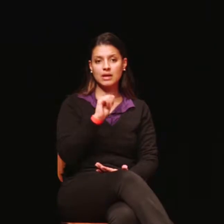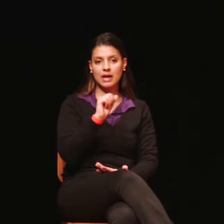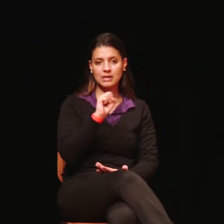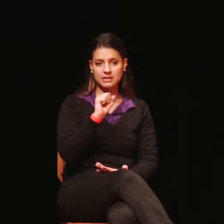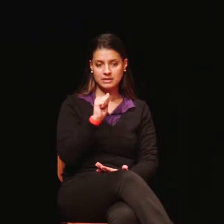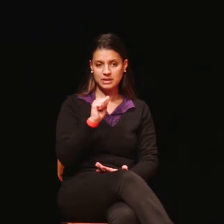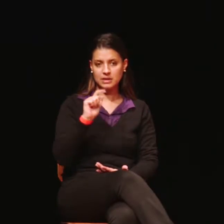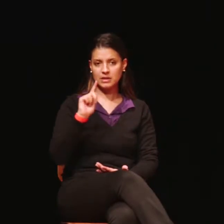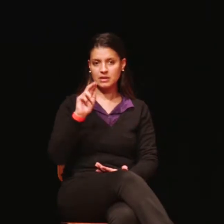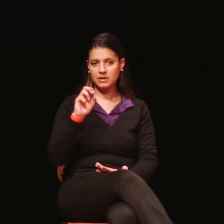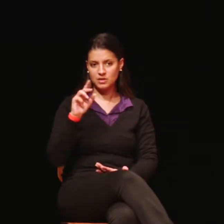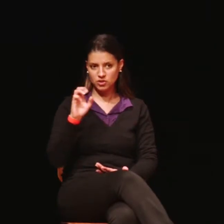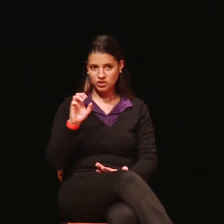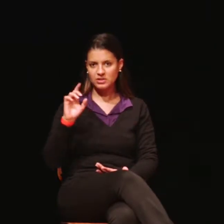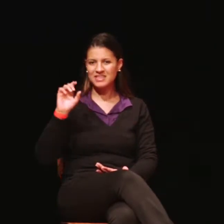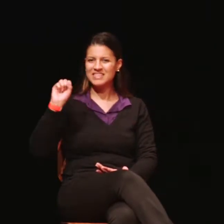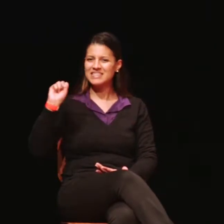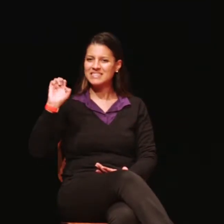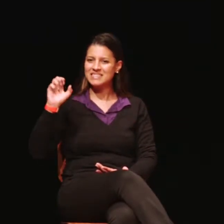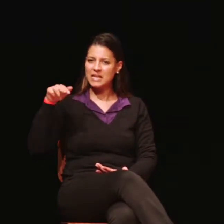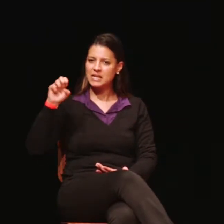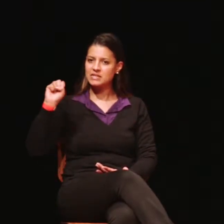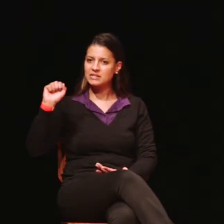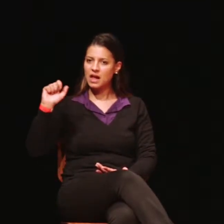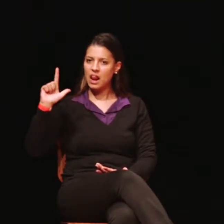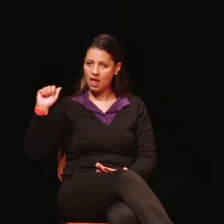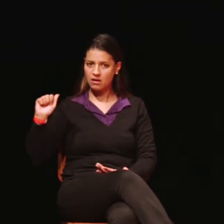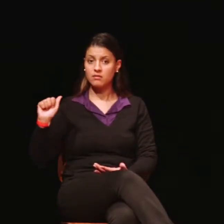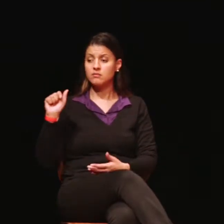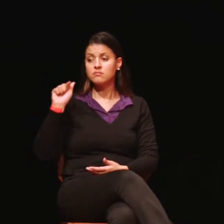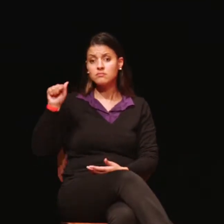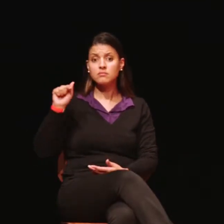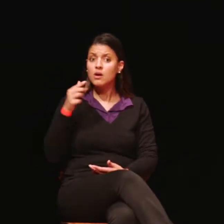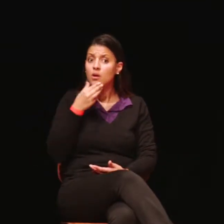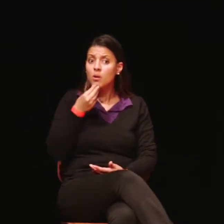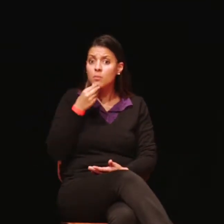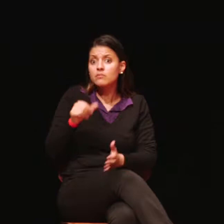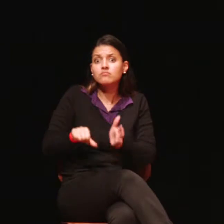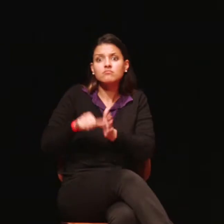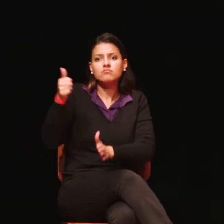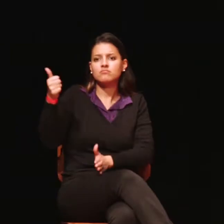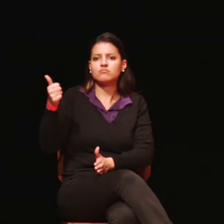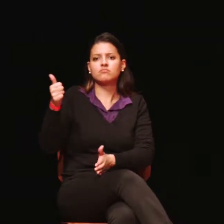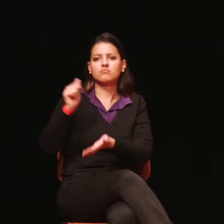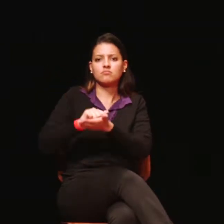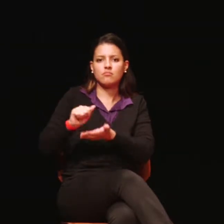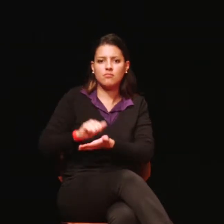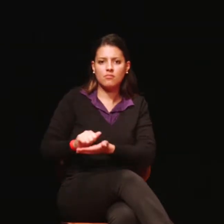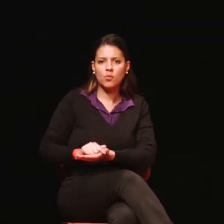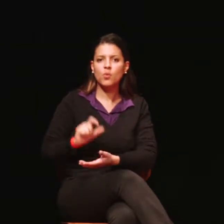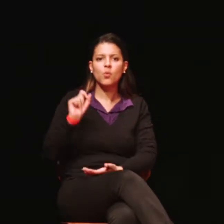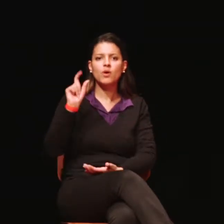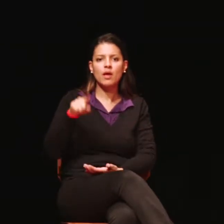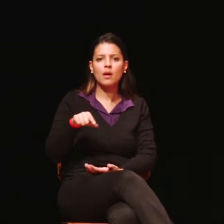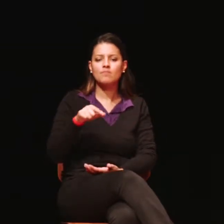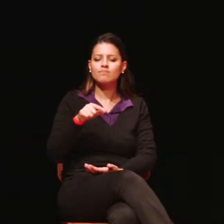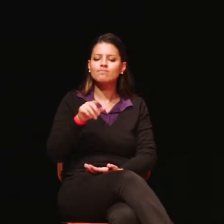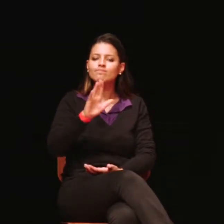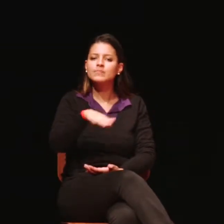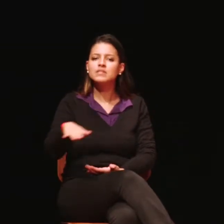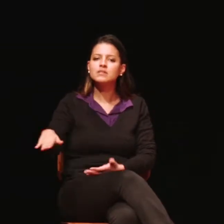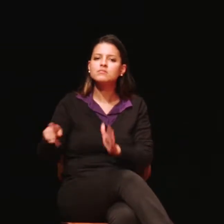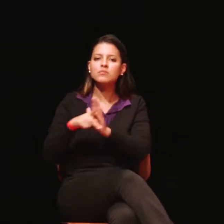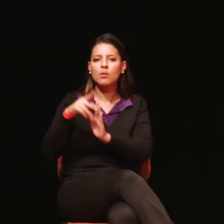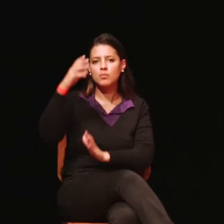é sabido, Gilberto Freire foi pioneiro no estudo do que ele definiu como a meninice colonial. A